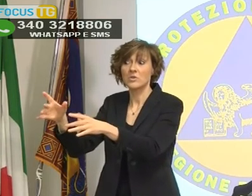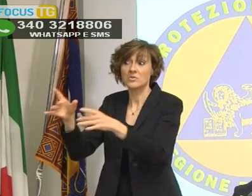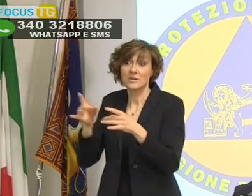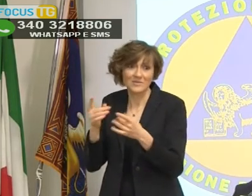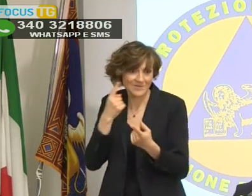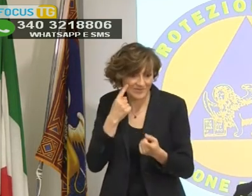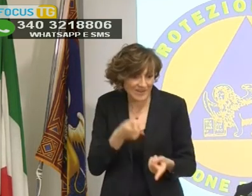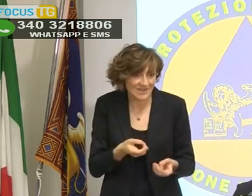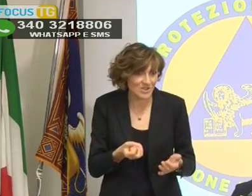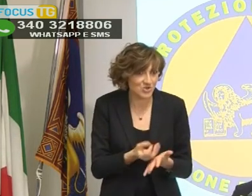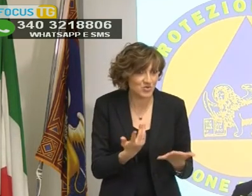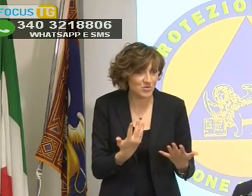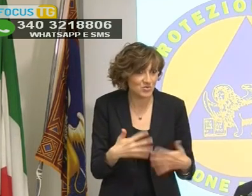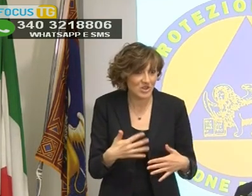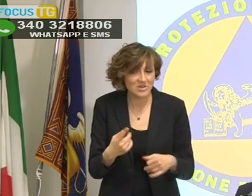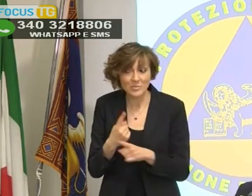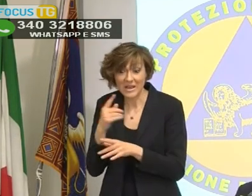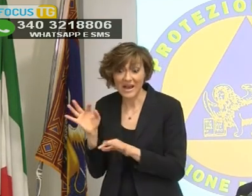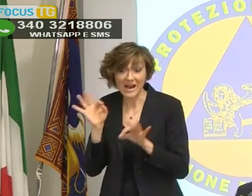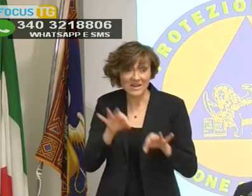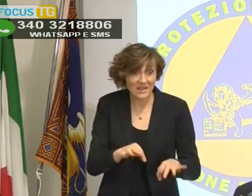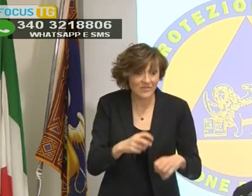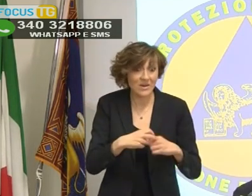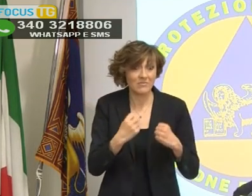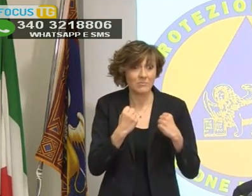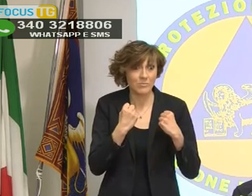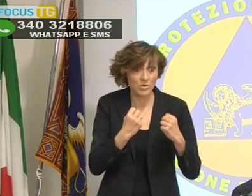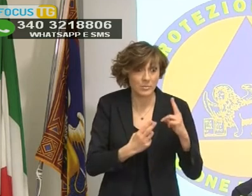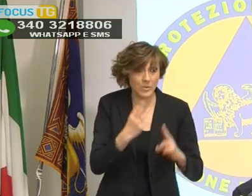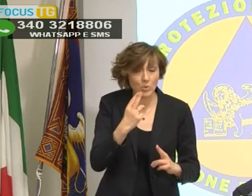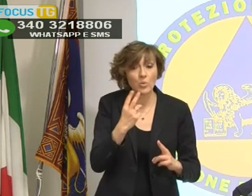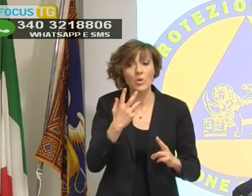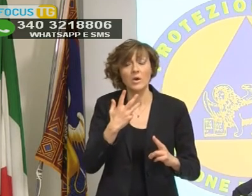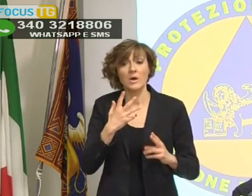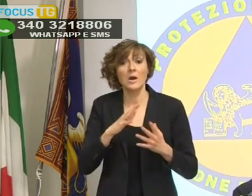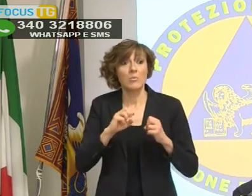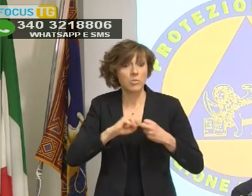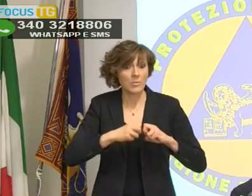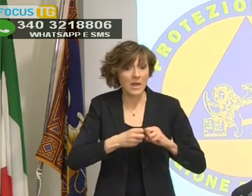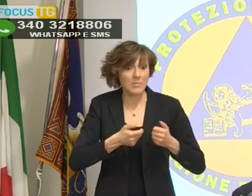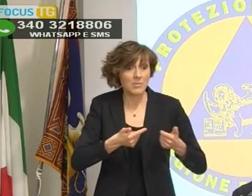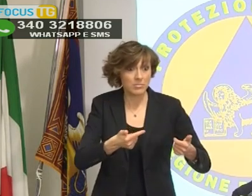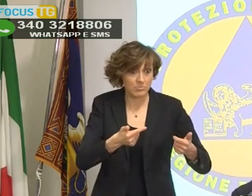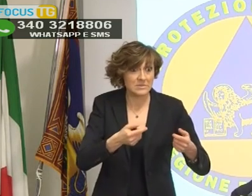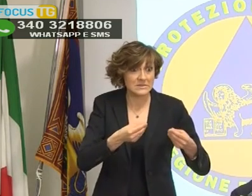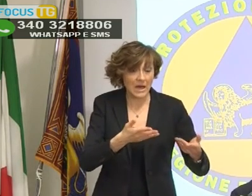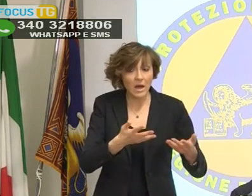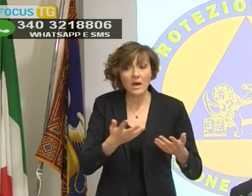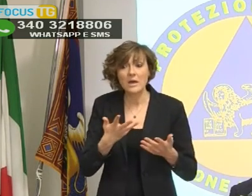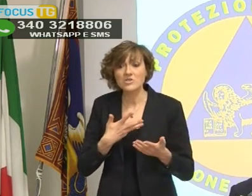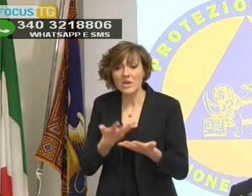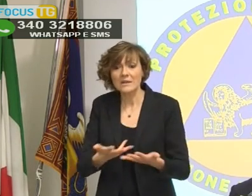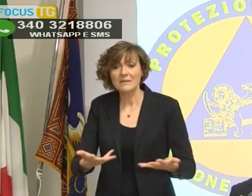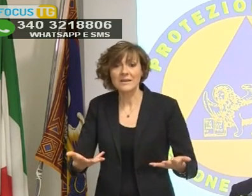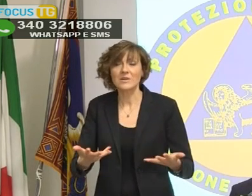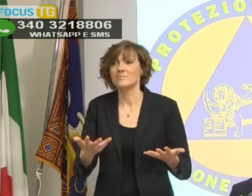come accade qui, arriva, è più virulento, può creare problemi, soprattutto trova un terreno di crescita che è diverso, cioè